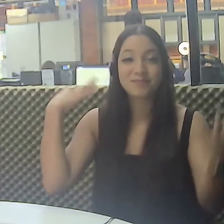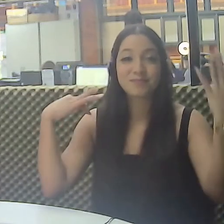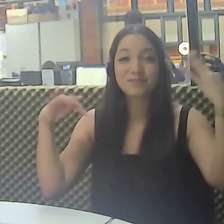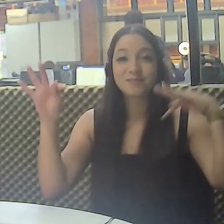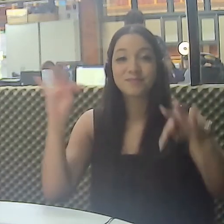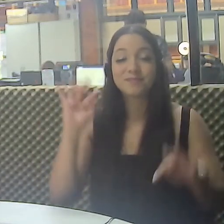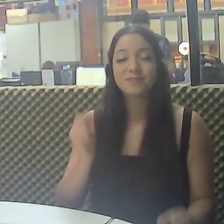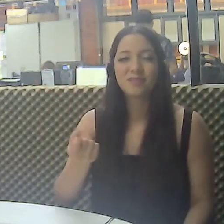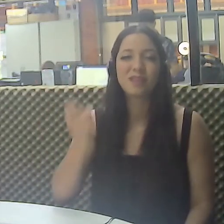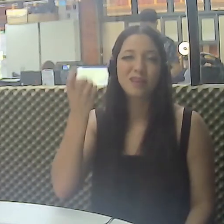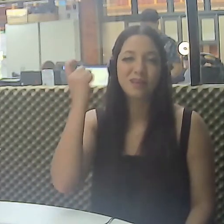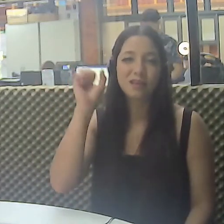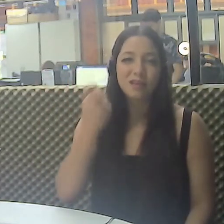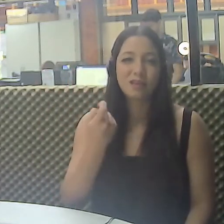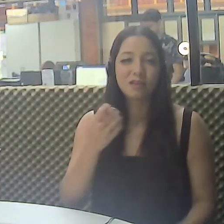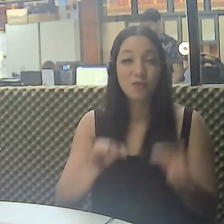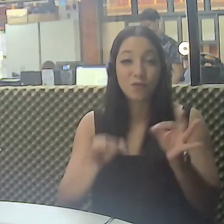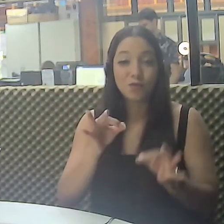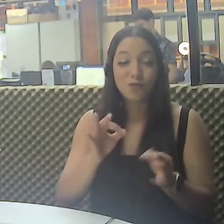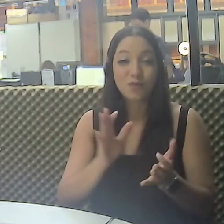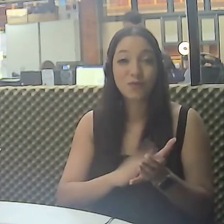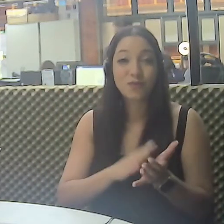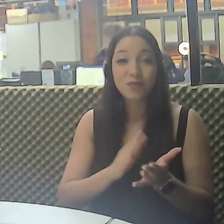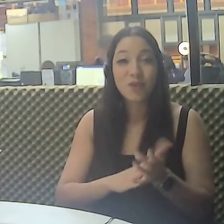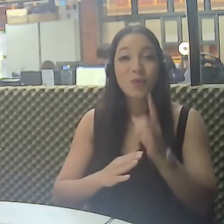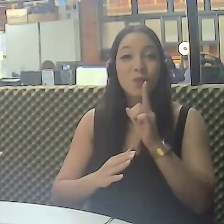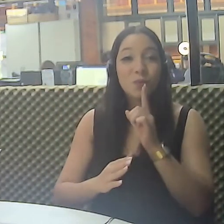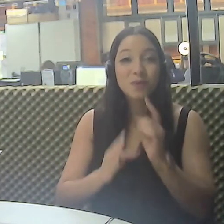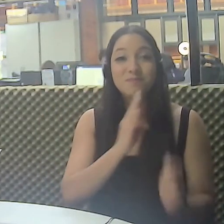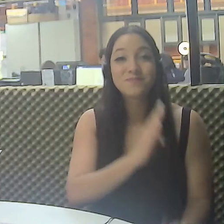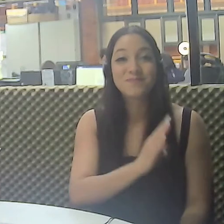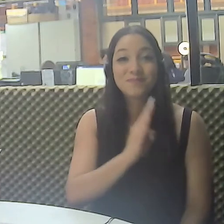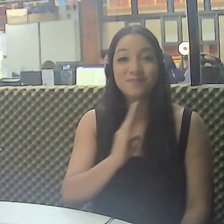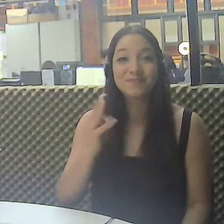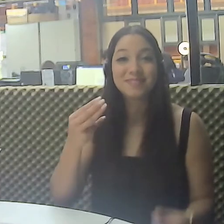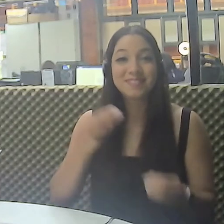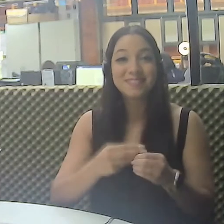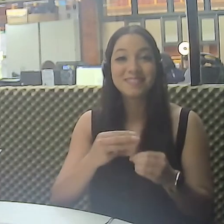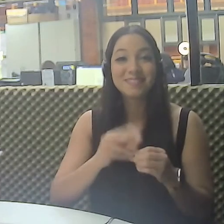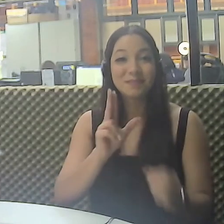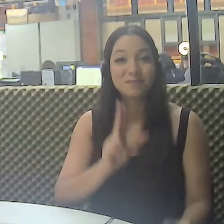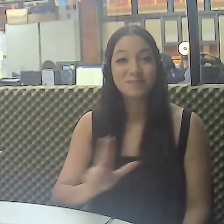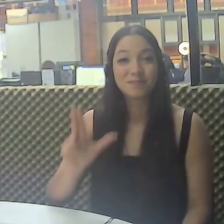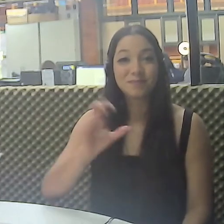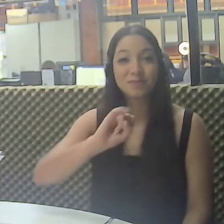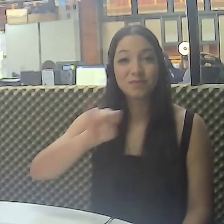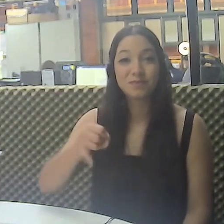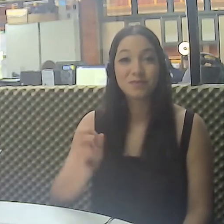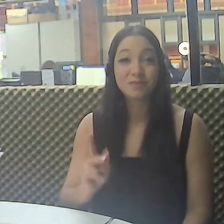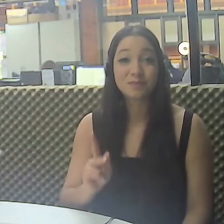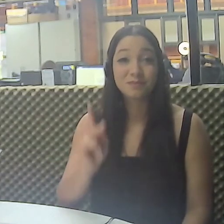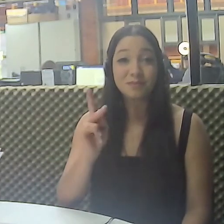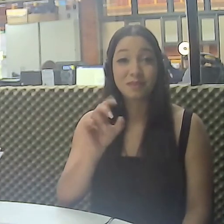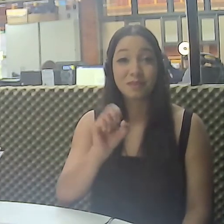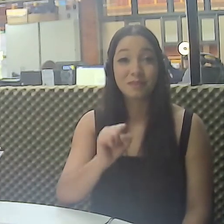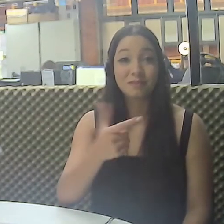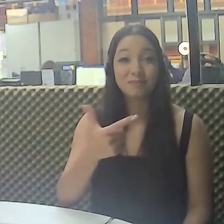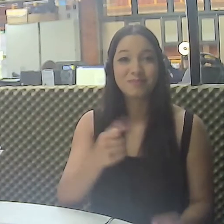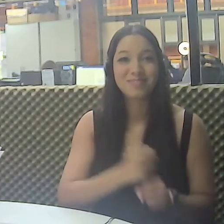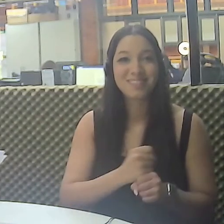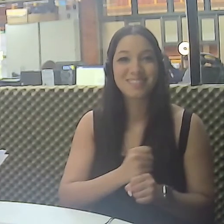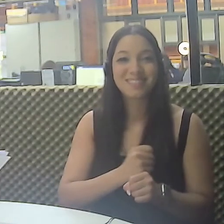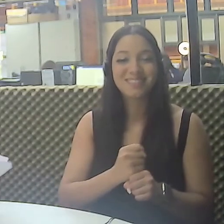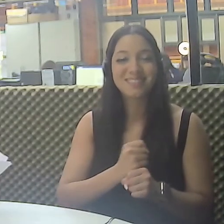no Antigo Fórum, para comemorar o aniversário da Biblioteca Municipal de Uberlândia, Juscelino Kubitschek, os seus 82